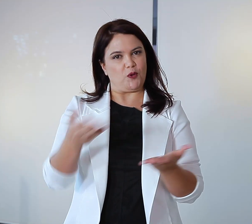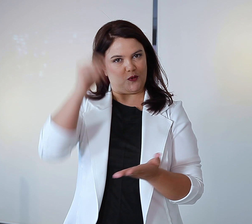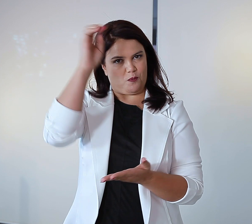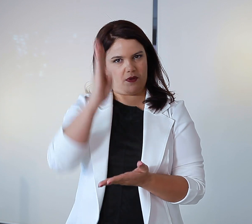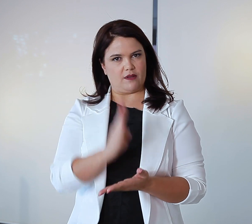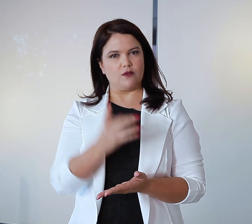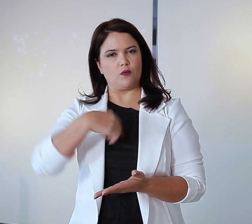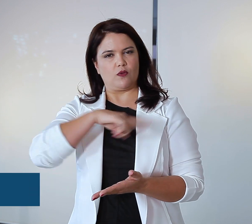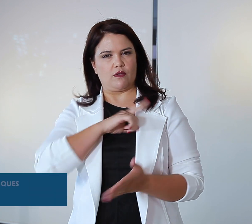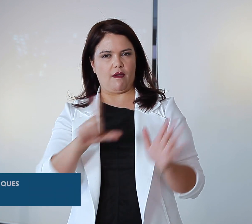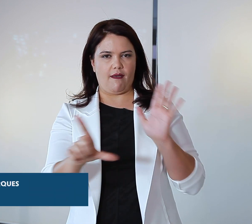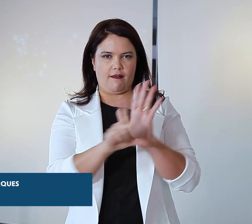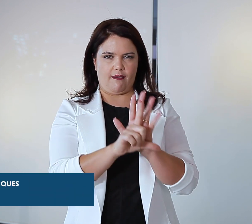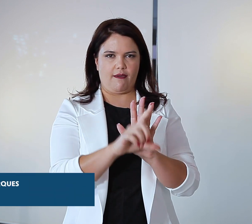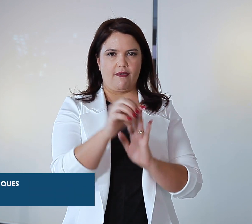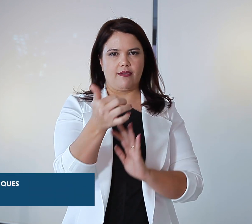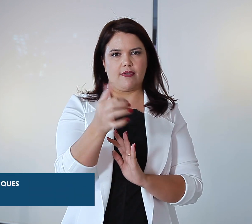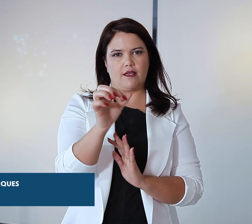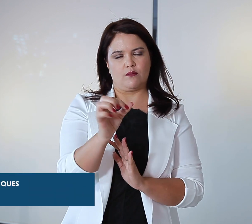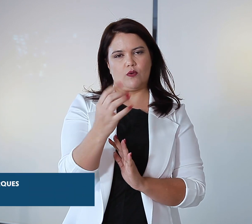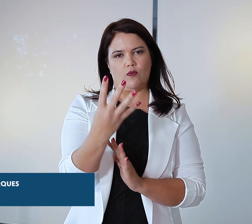Nós temos atualmente a Lei